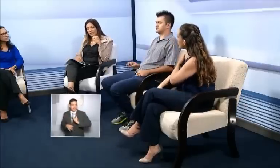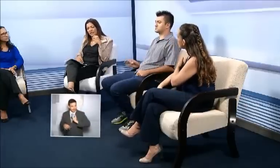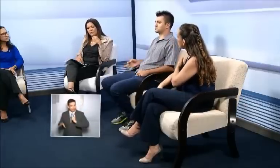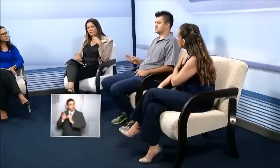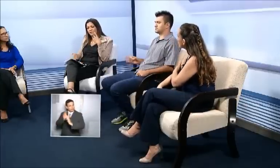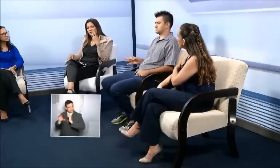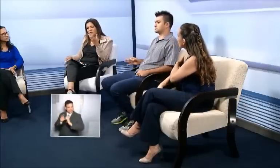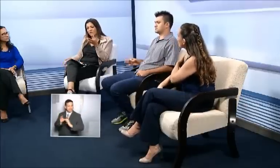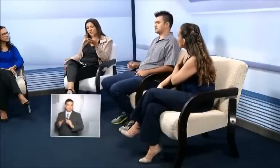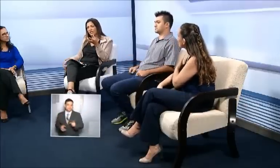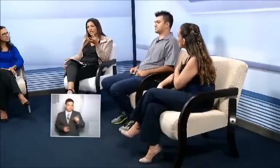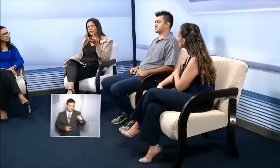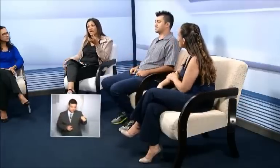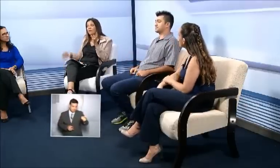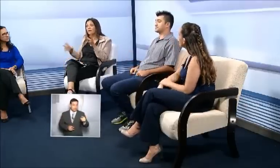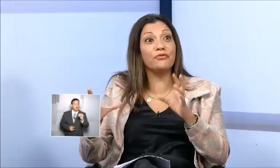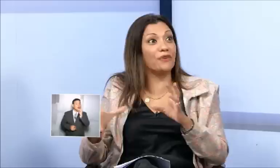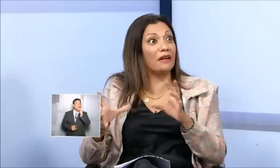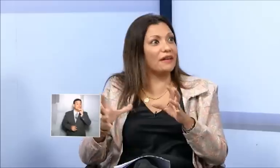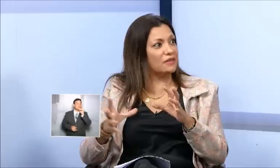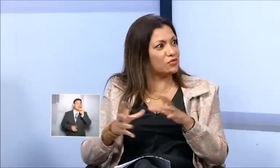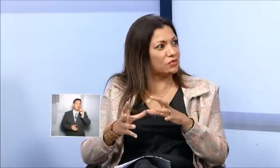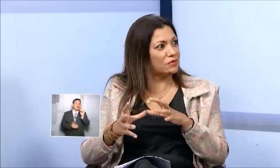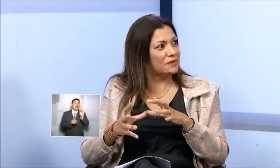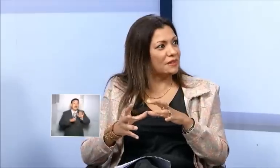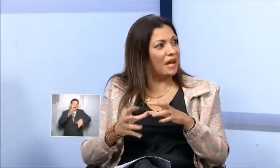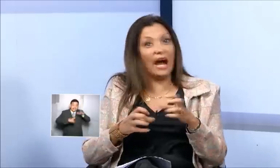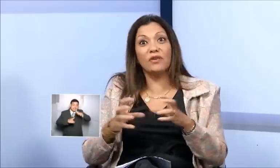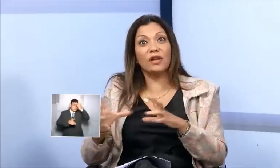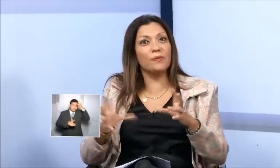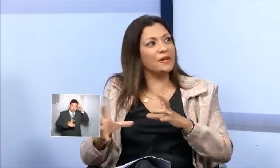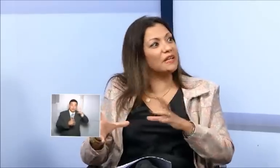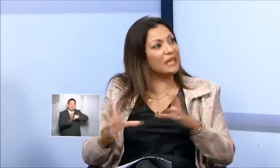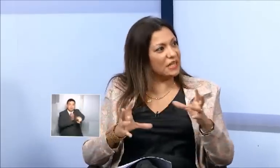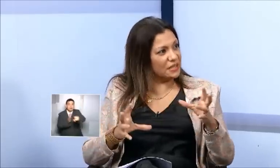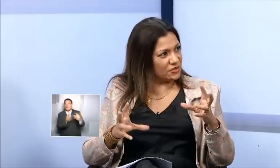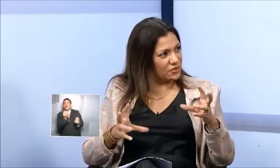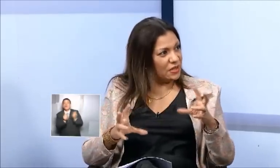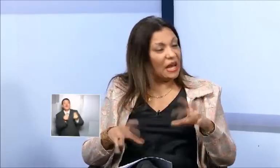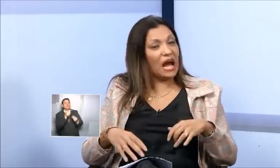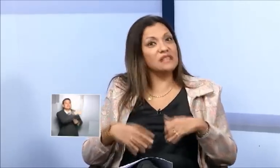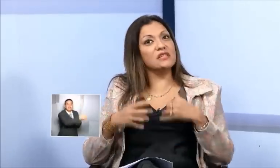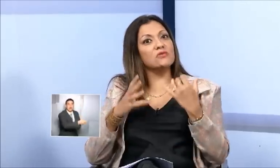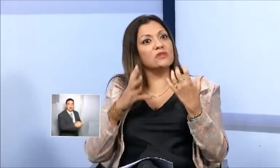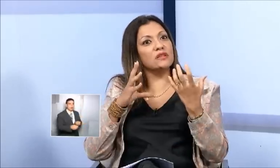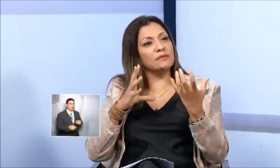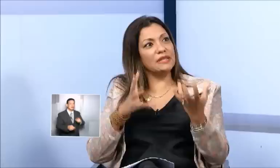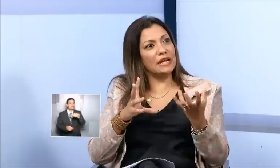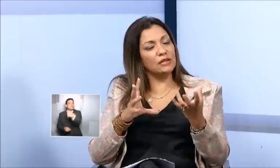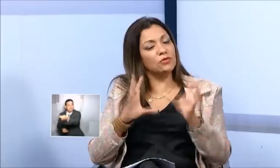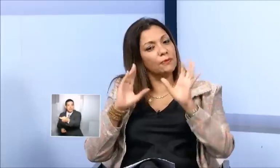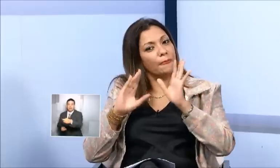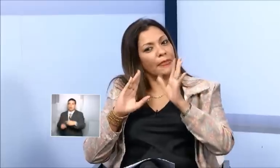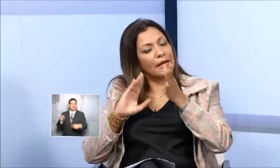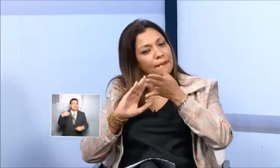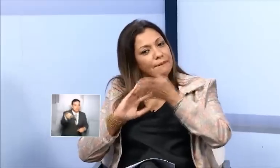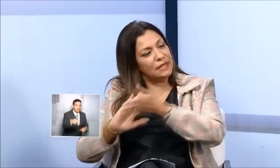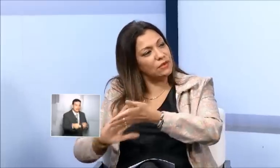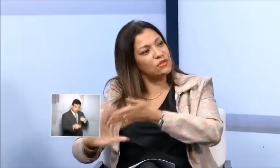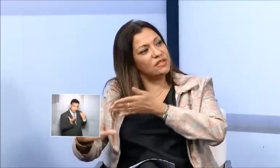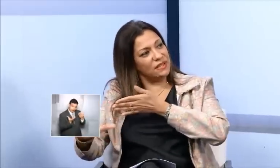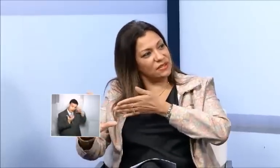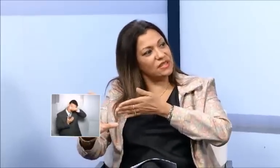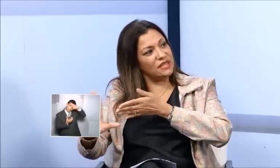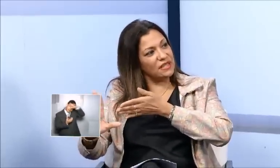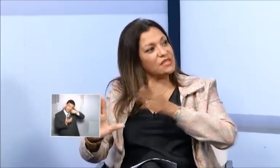assim, por exemplo, as pessoas devem chegar e falar assim, como é que fala isso? Eu quero aprender isso. Às vezes um determinado